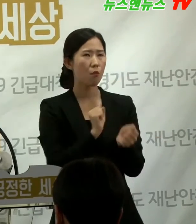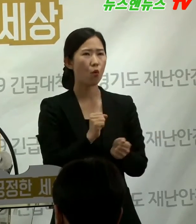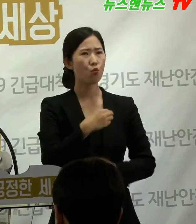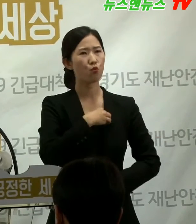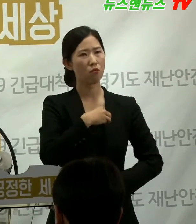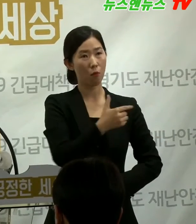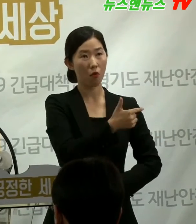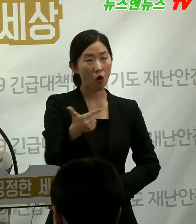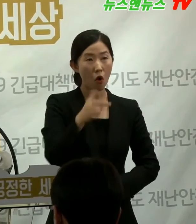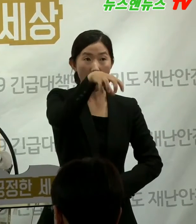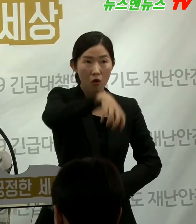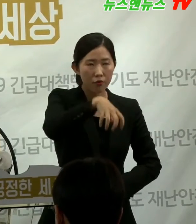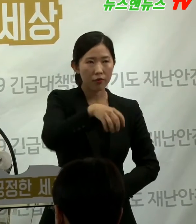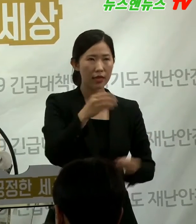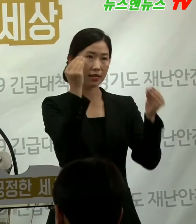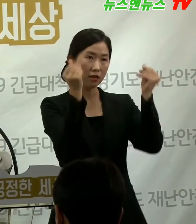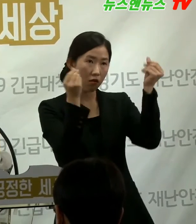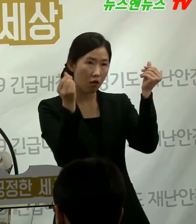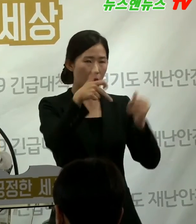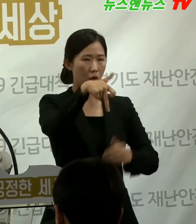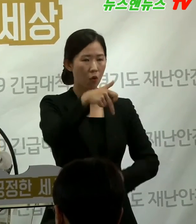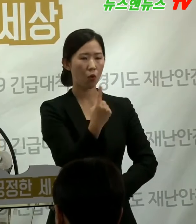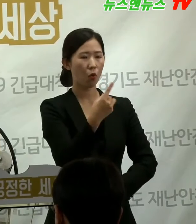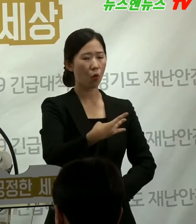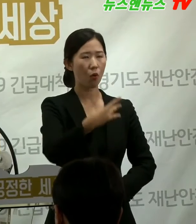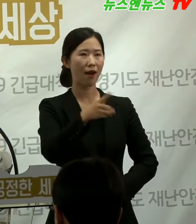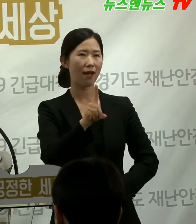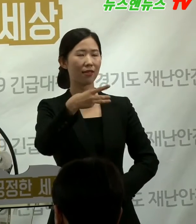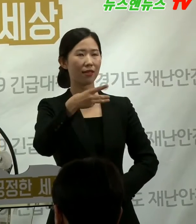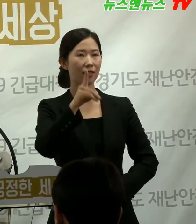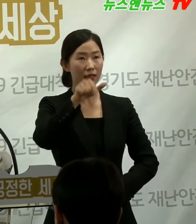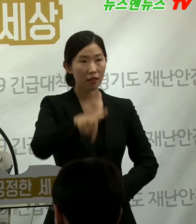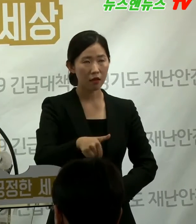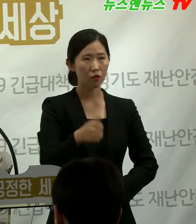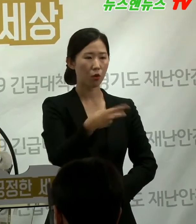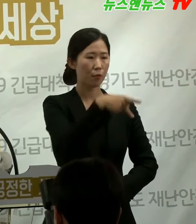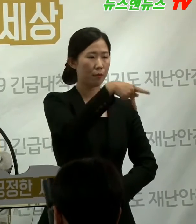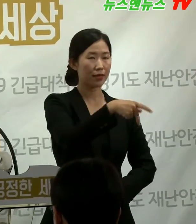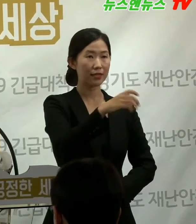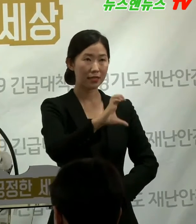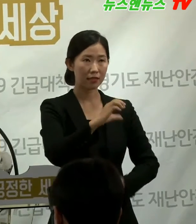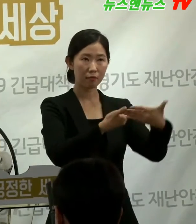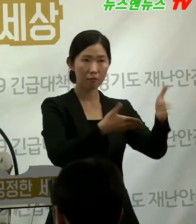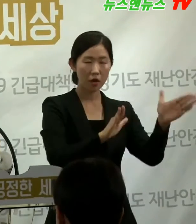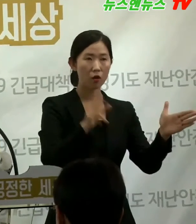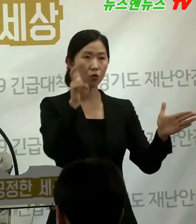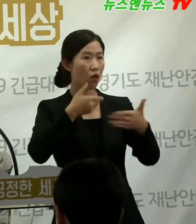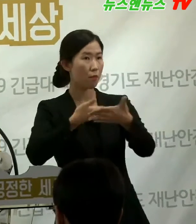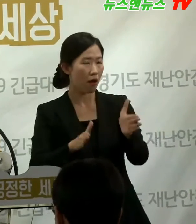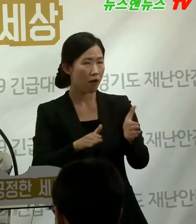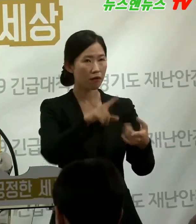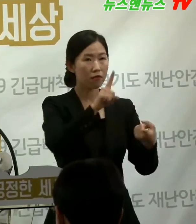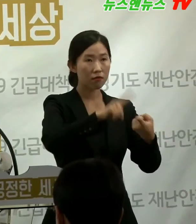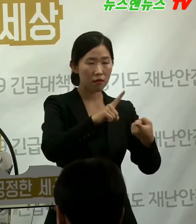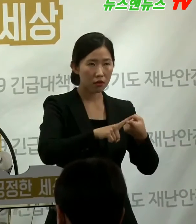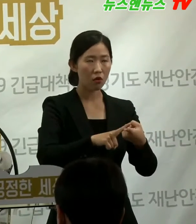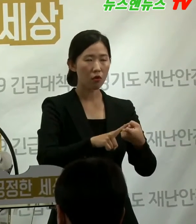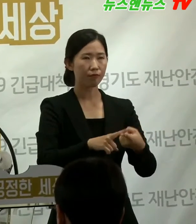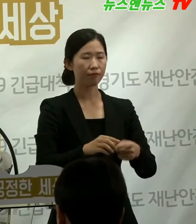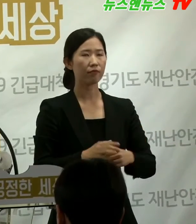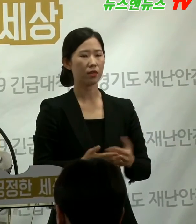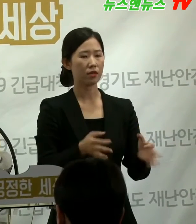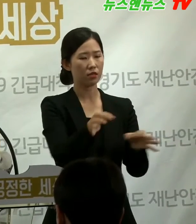클럽, 콜라텍, PC방, 노래방 같은 다중이용시설에 대해서 다음과 같이 영업